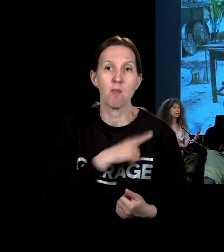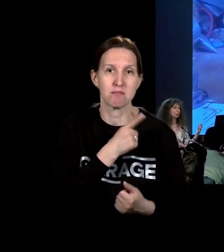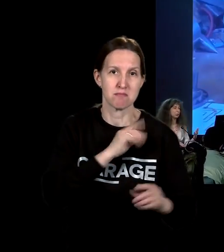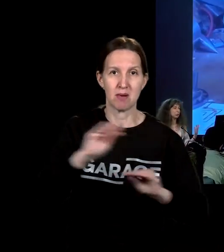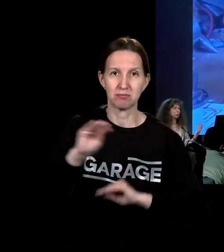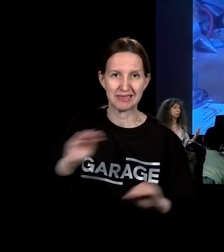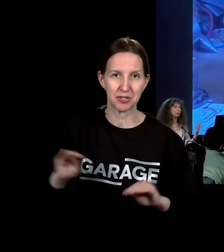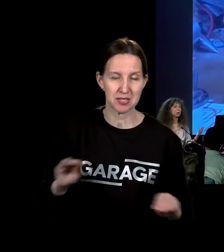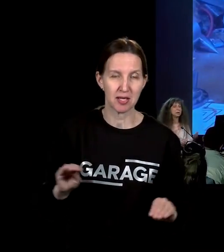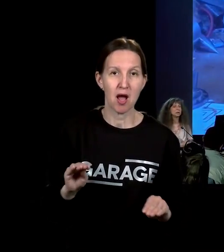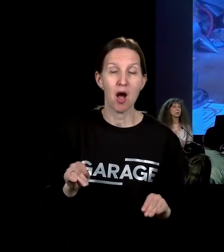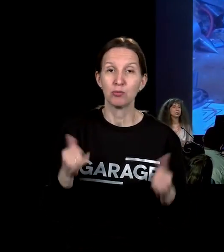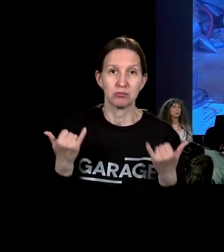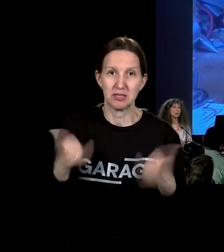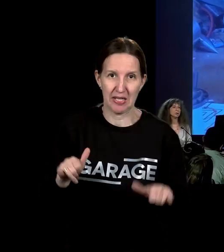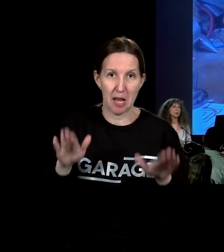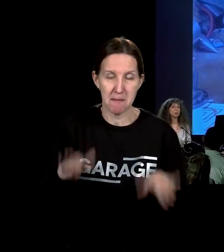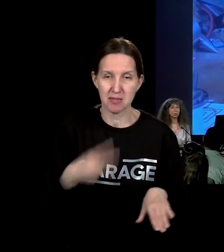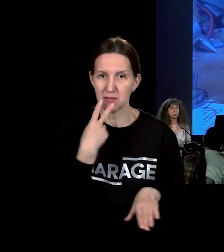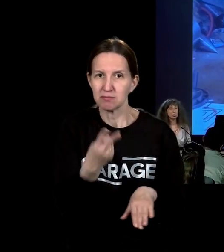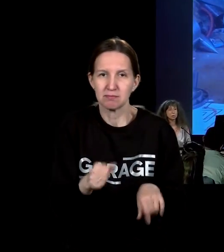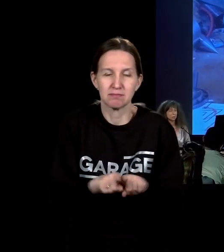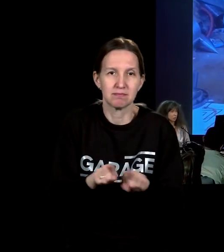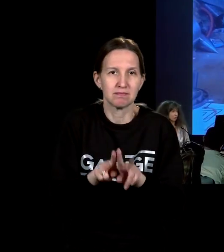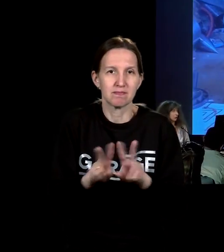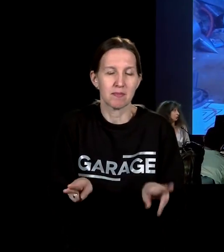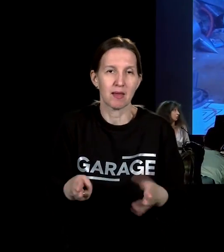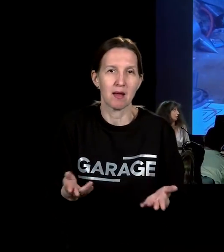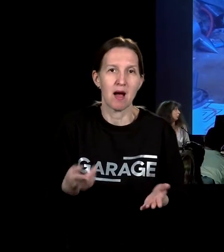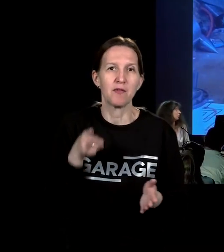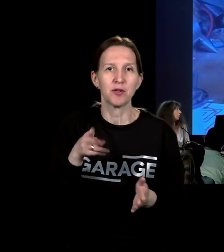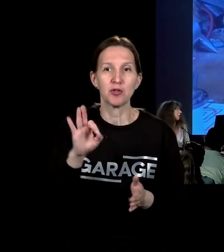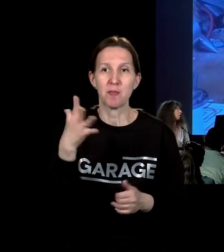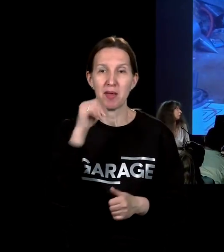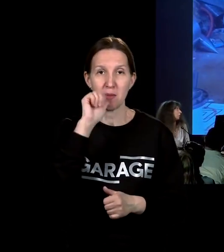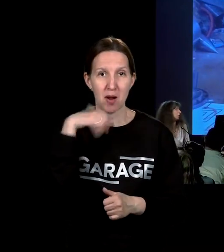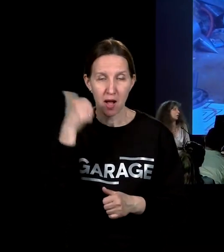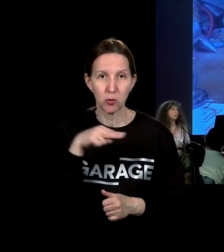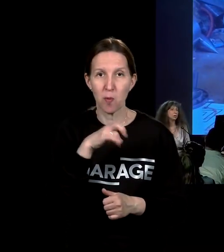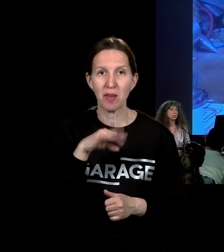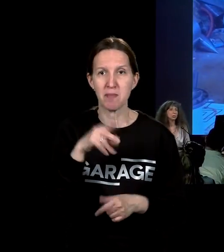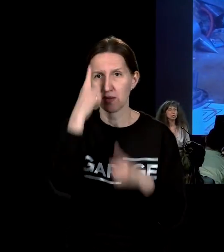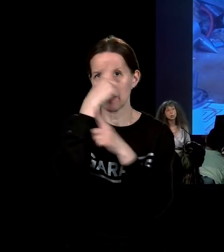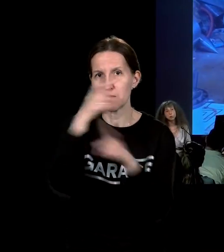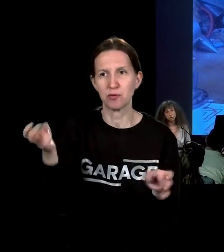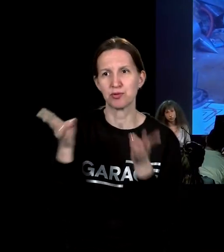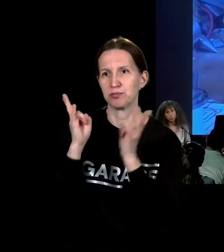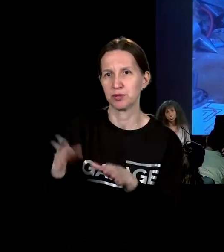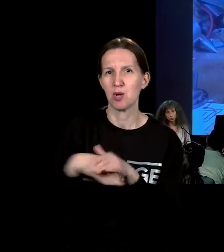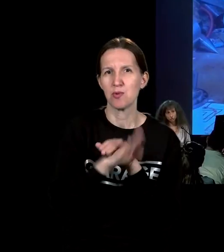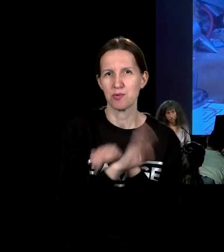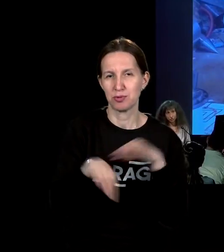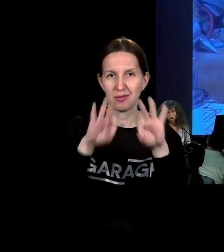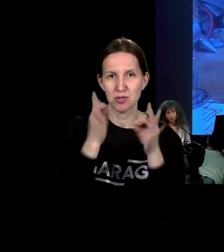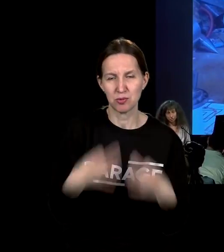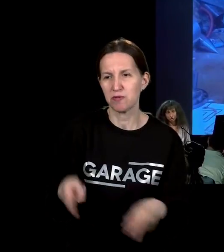мастерские. Такое удивительное место, которое напоминало, которое после, в 2005 году Пономаренко заявил о том, что он уходит из искусства